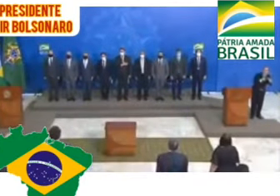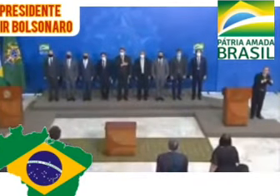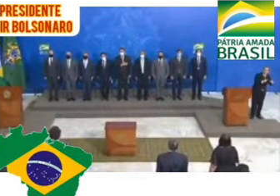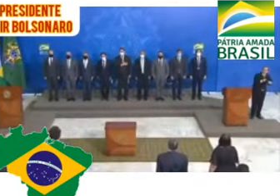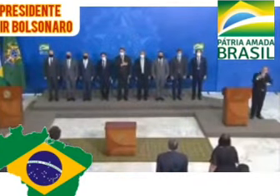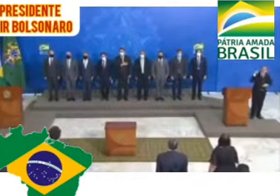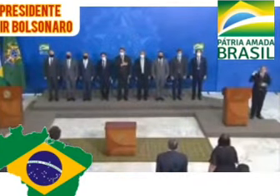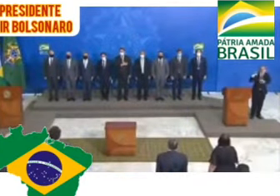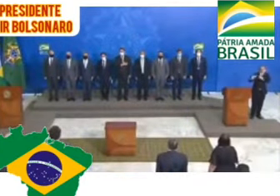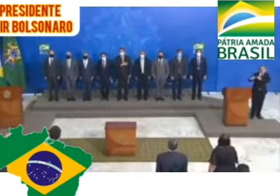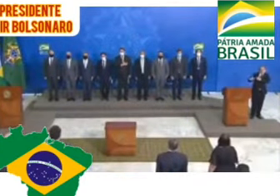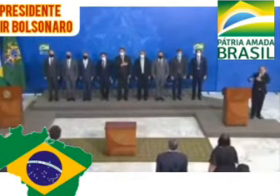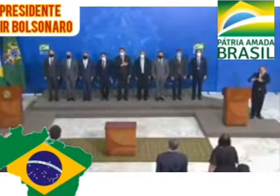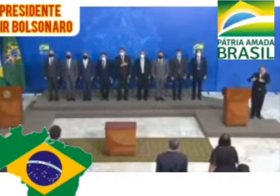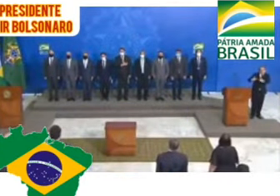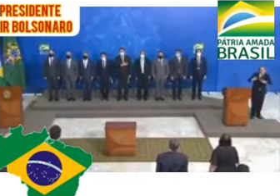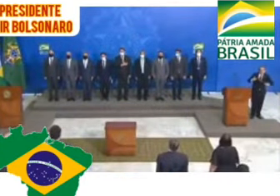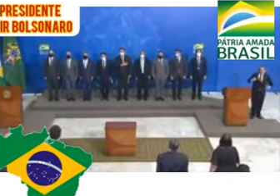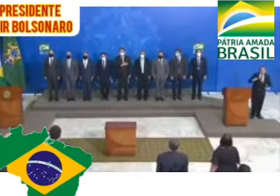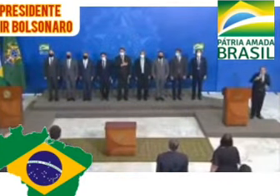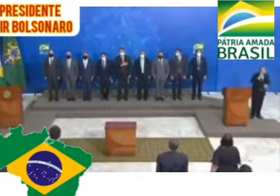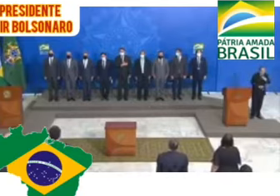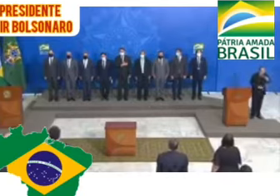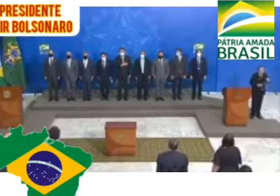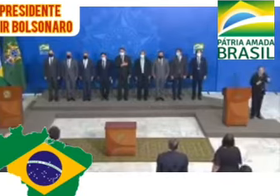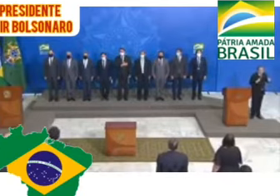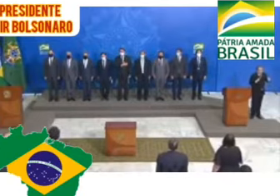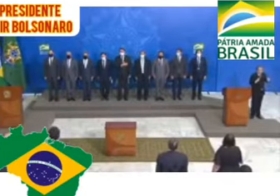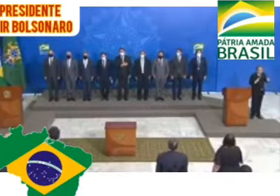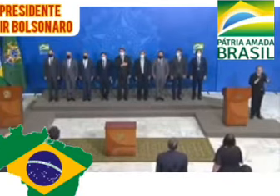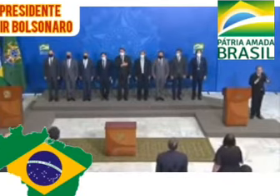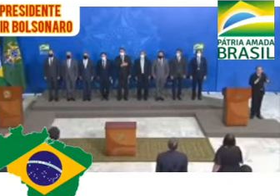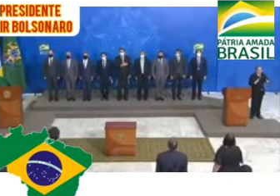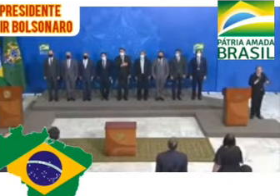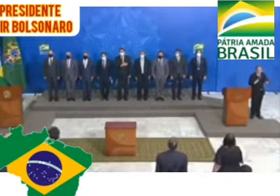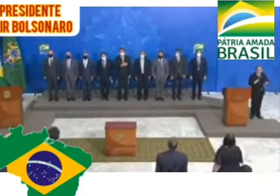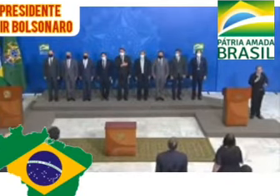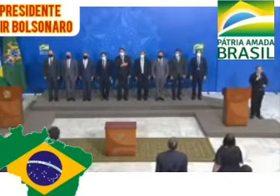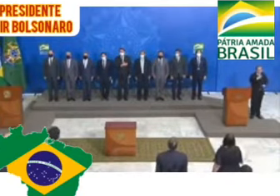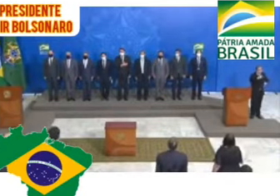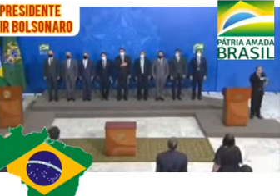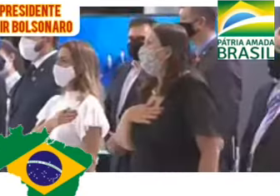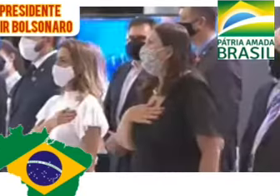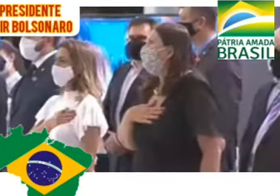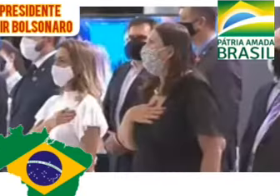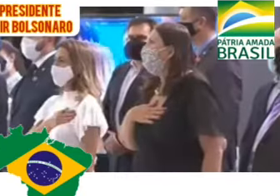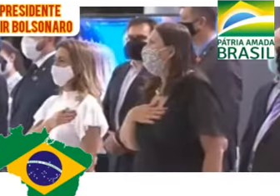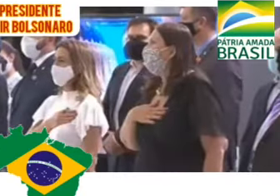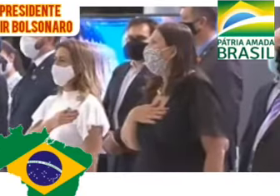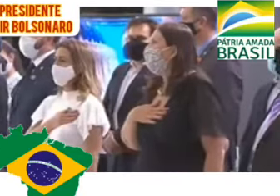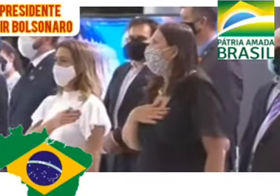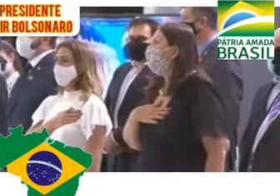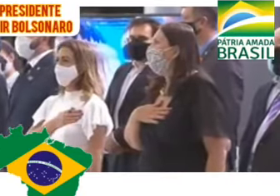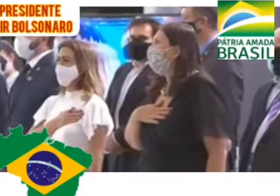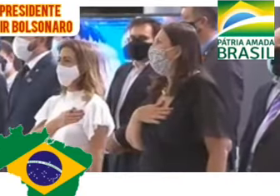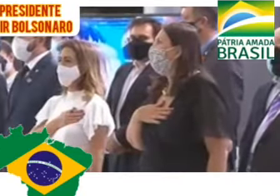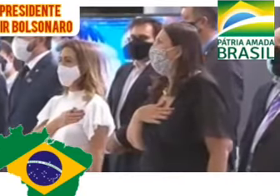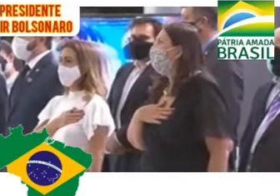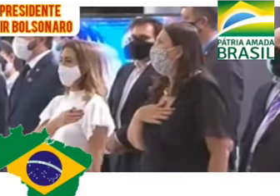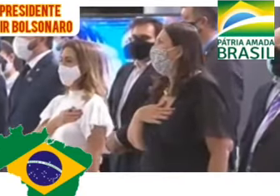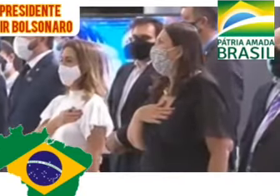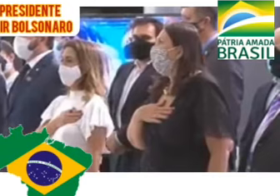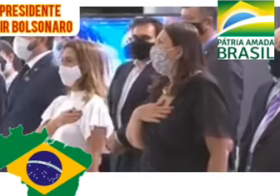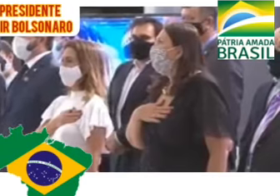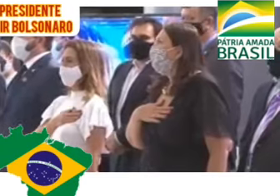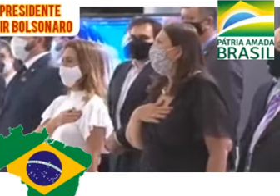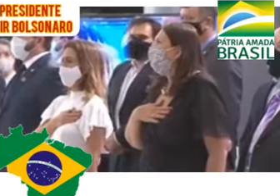flor, mas no futuro e glória do passado. As sedes da justiça brava